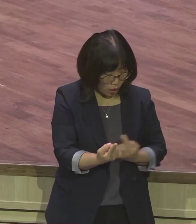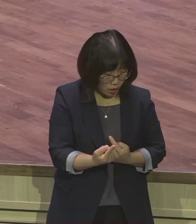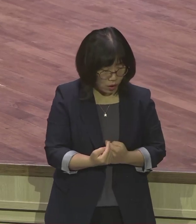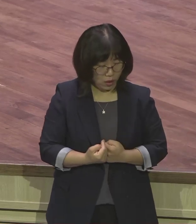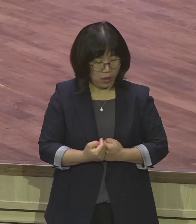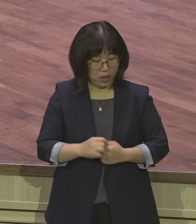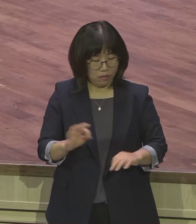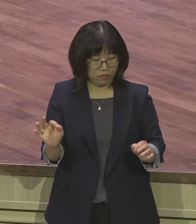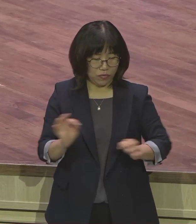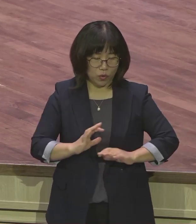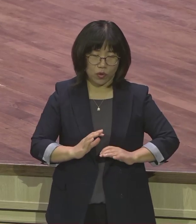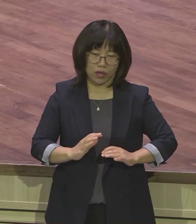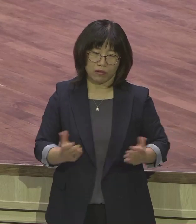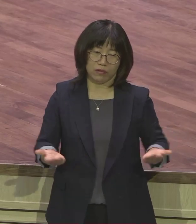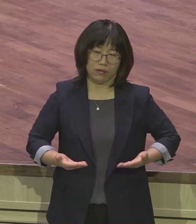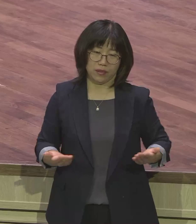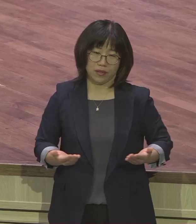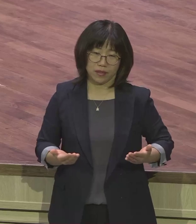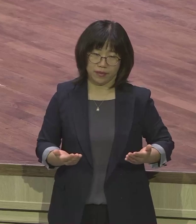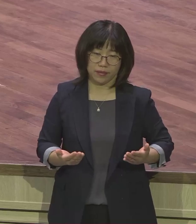놀라운 일이 벌어졌어요.